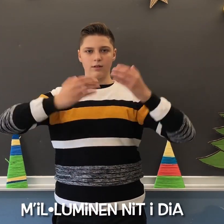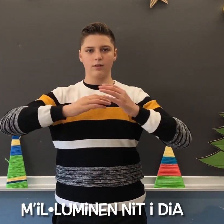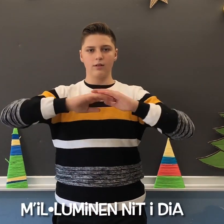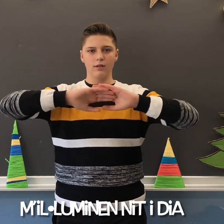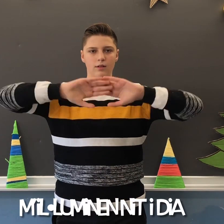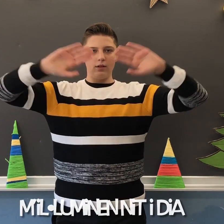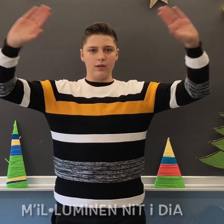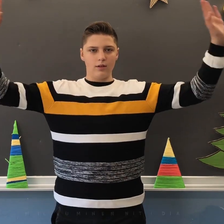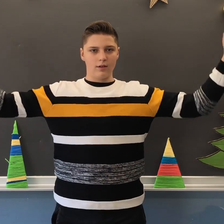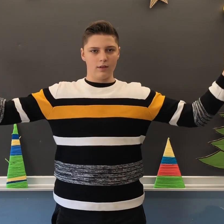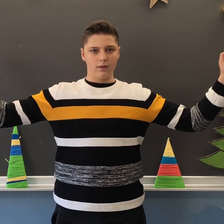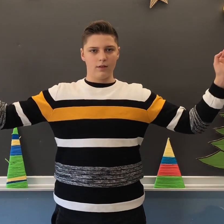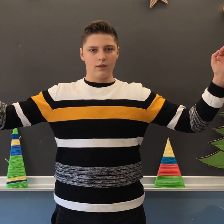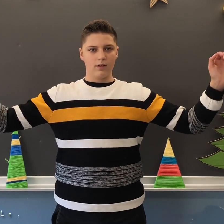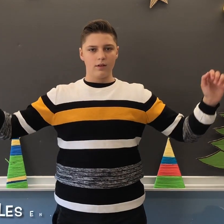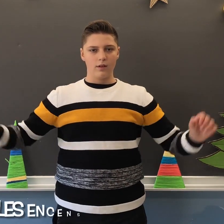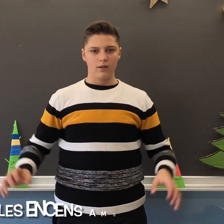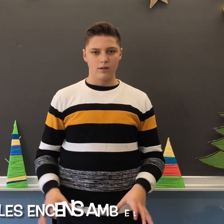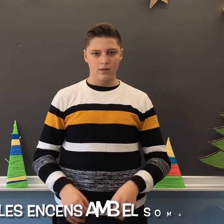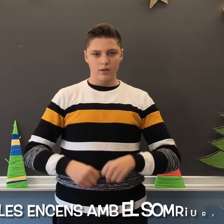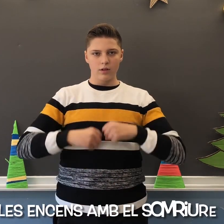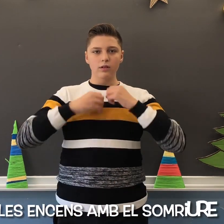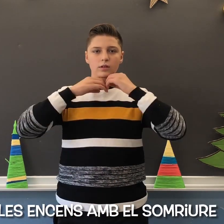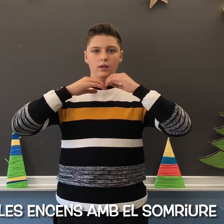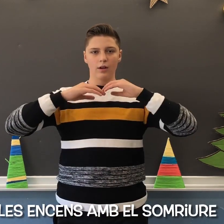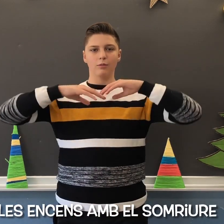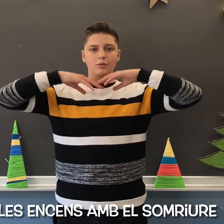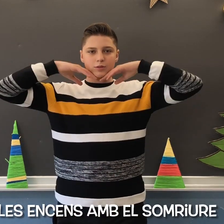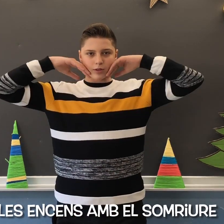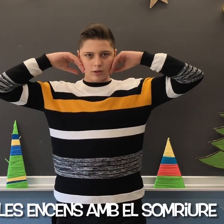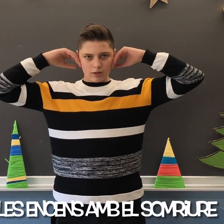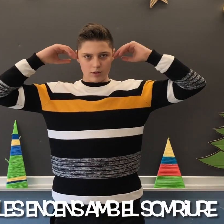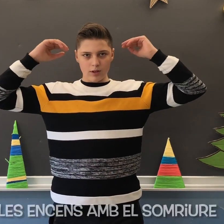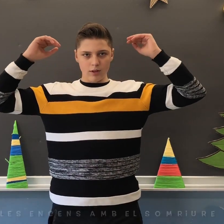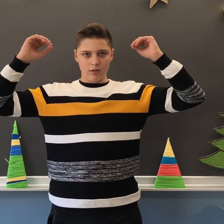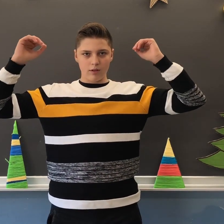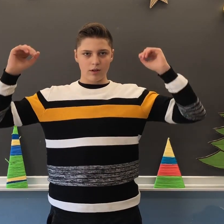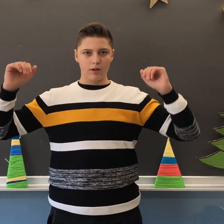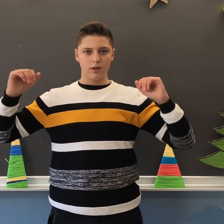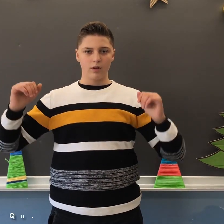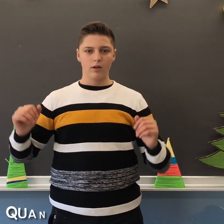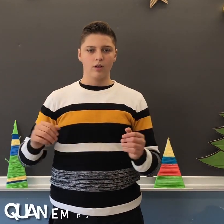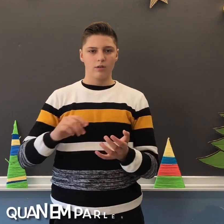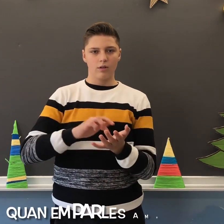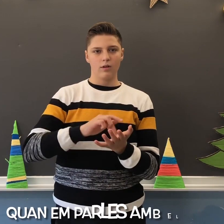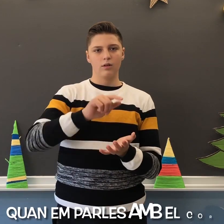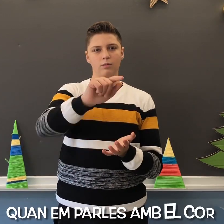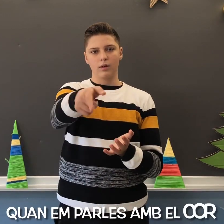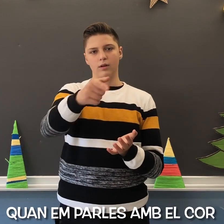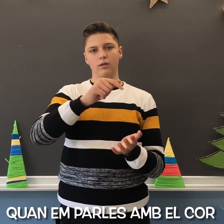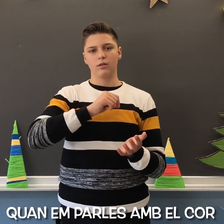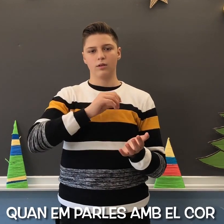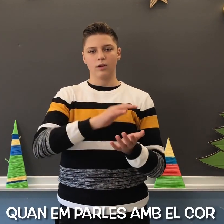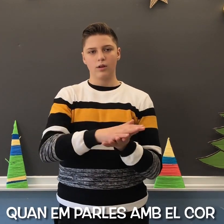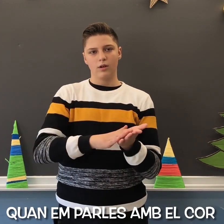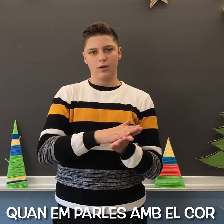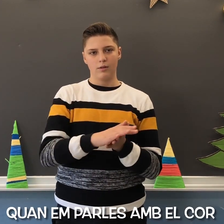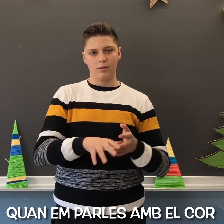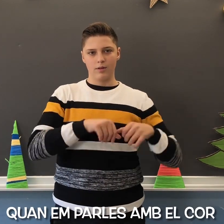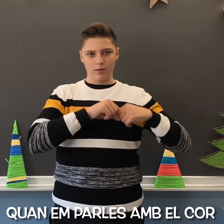m'il·luminen nit i dia. Les encens amb el somriure quan em parles